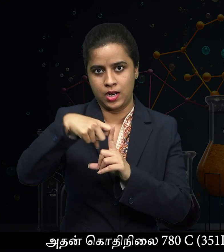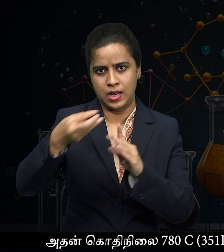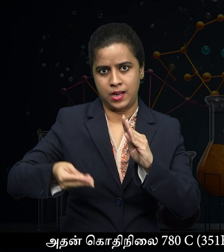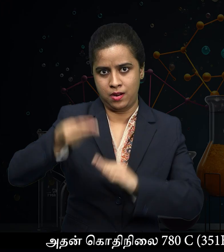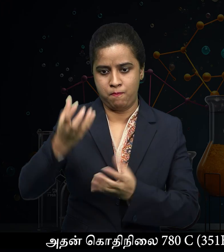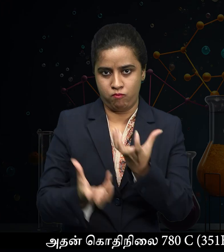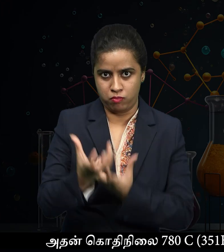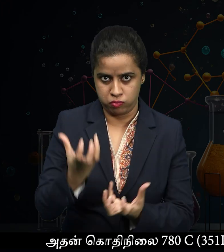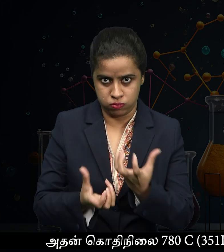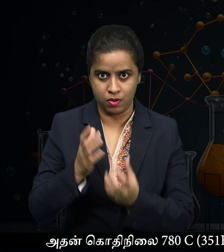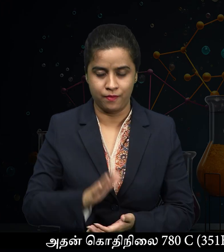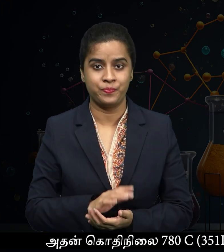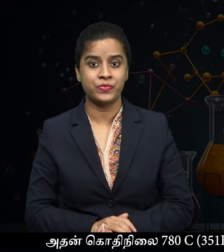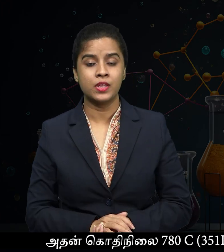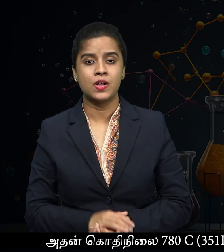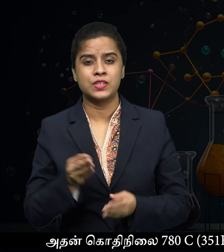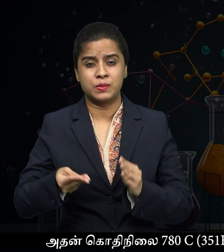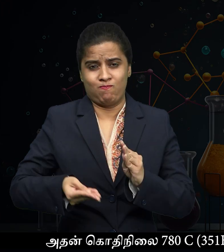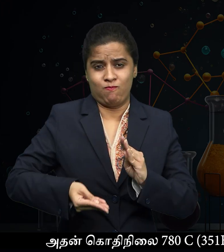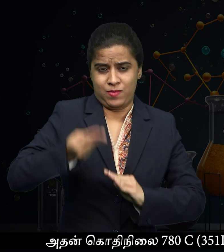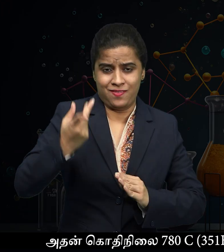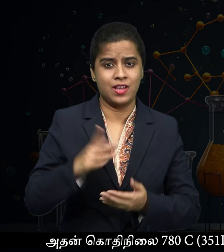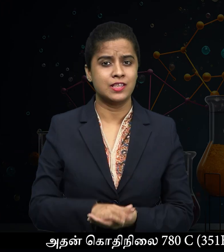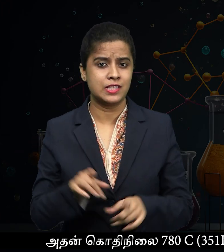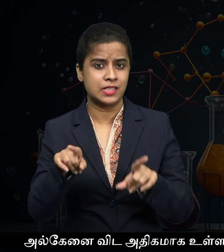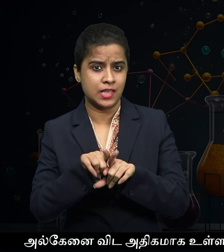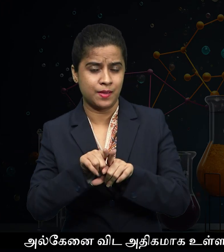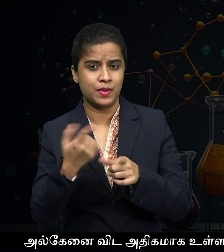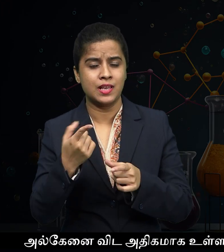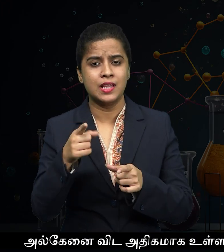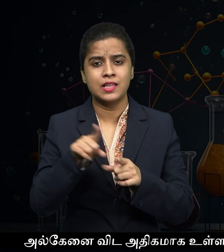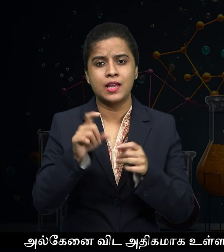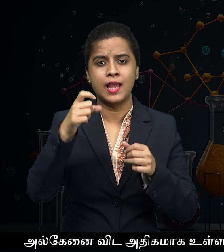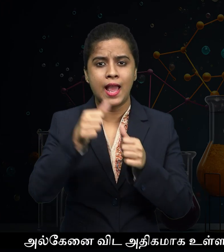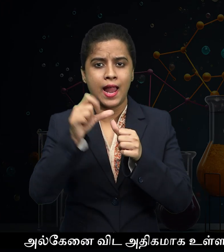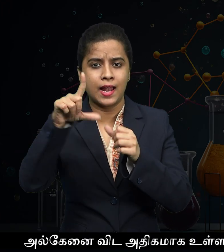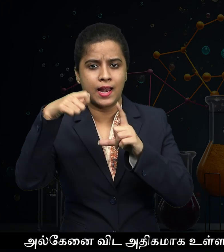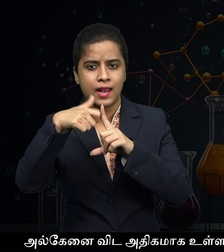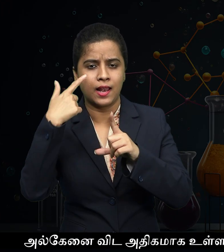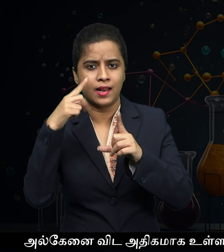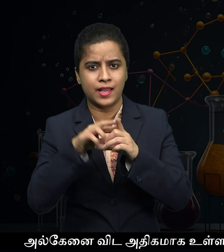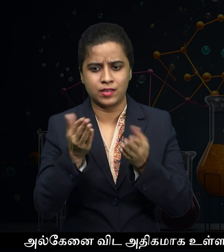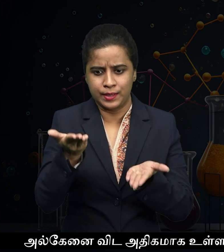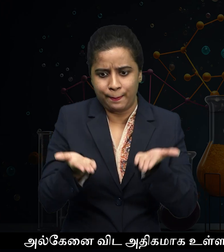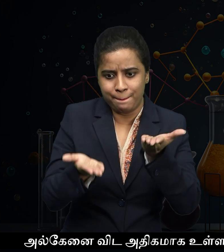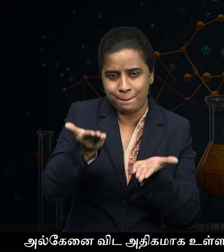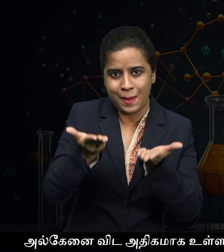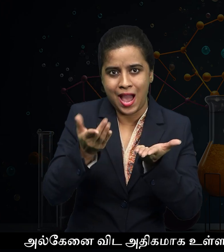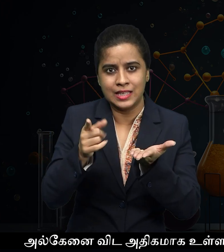351 கெல்வின் ஆகும். இது அதனுடன் தொடர்புடைய அல்கேனை விட அதிகமாக உள்ளது,